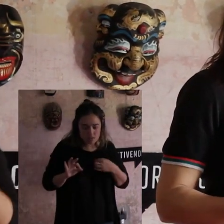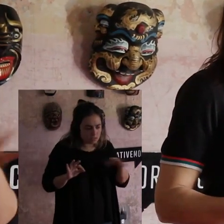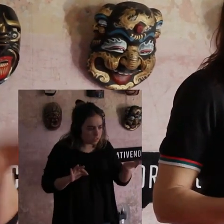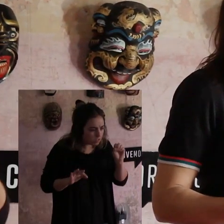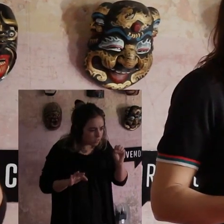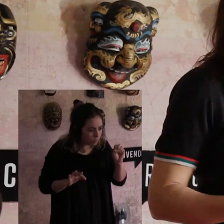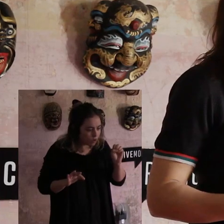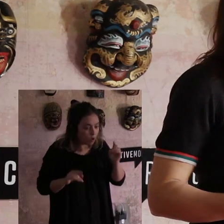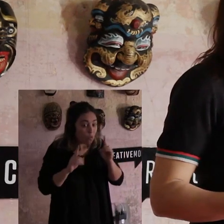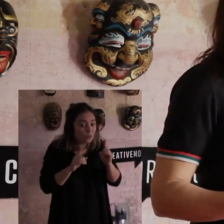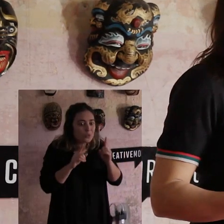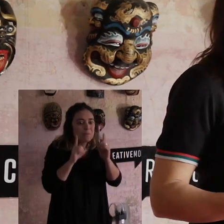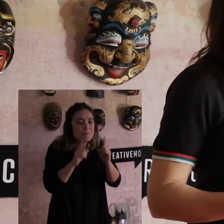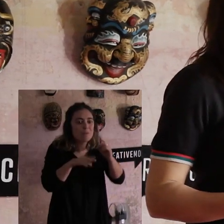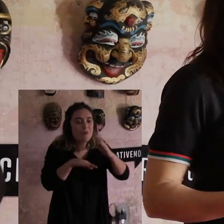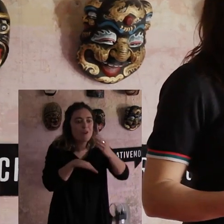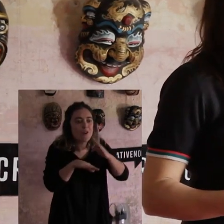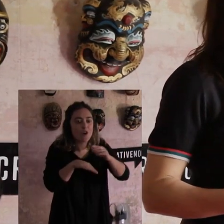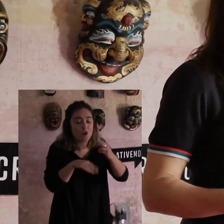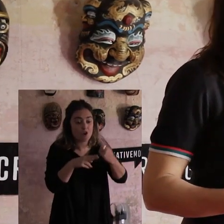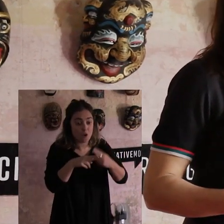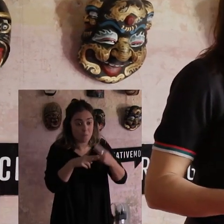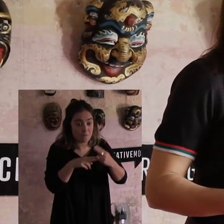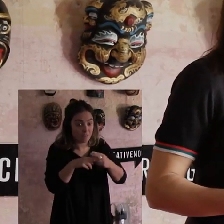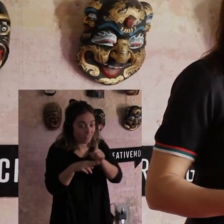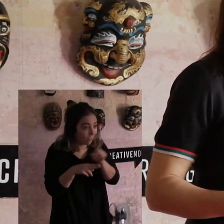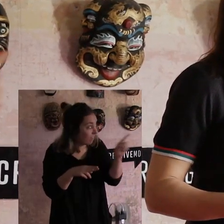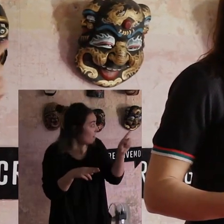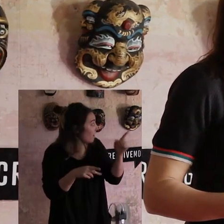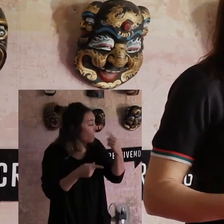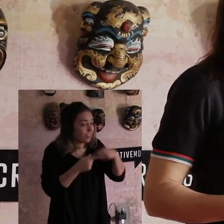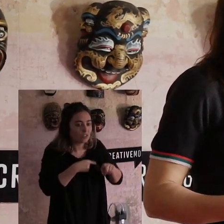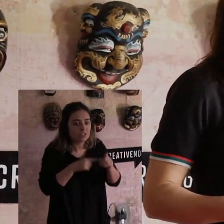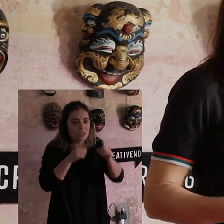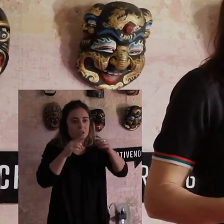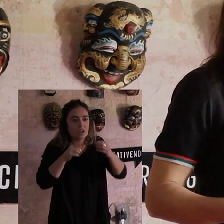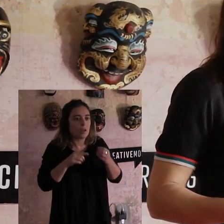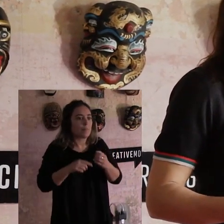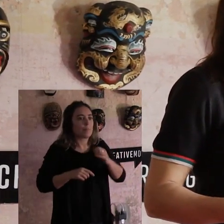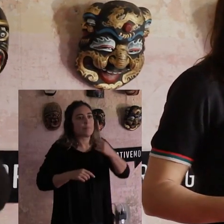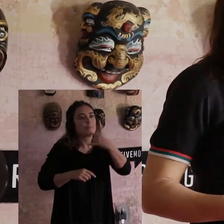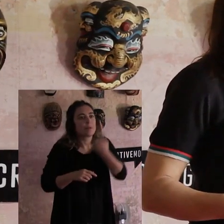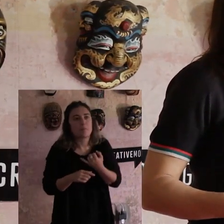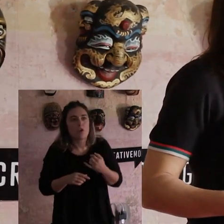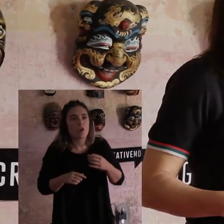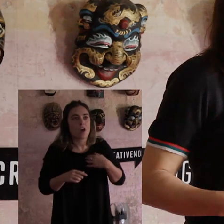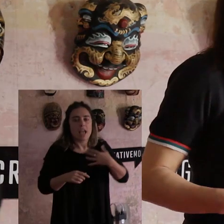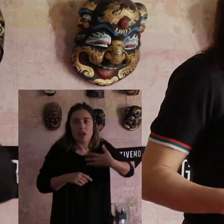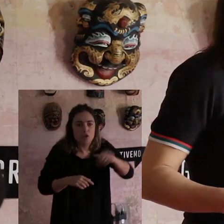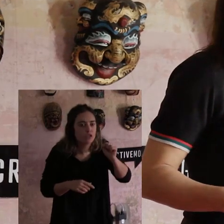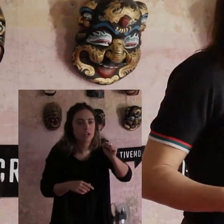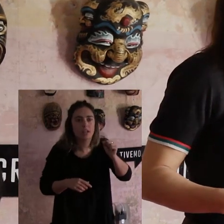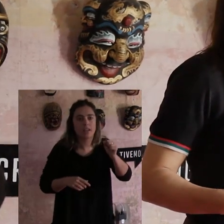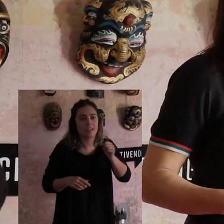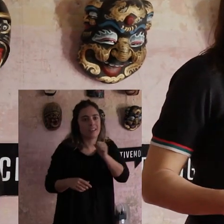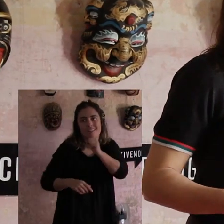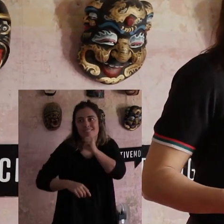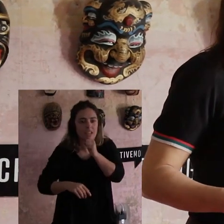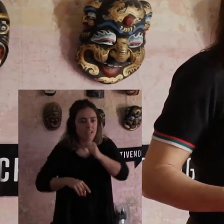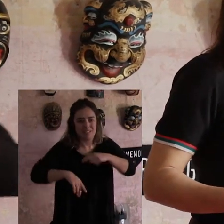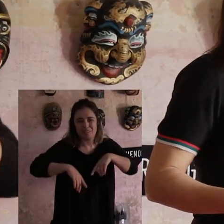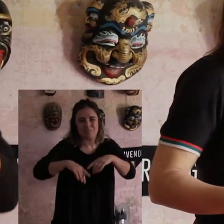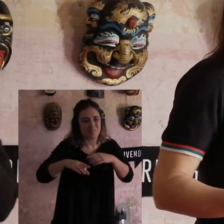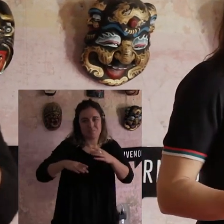de Jacques Brel, empezaron a venir miles de versiones de ese tema, cantada por N intérpretes,